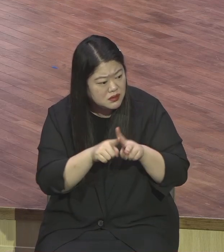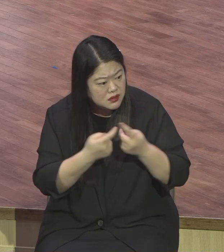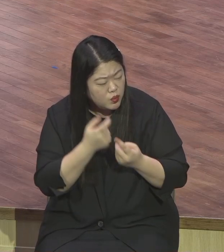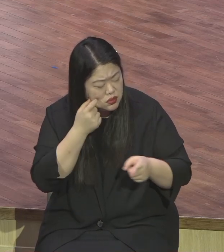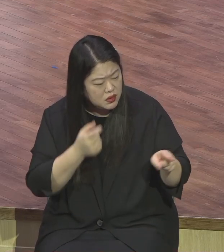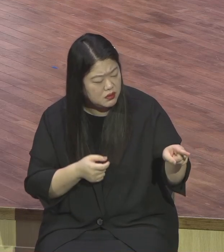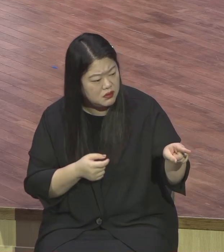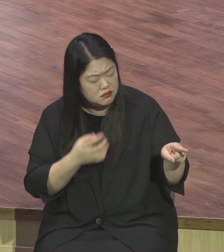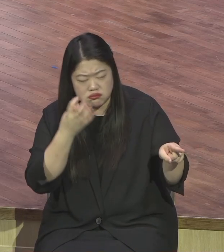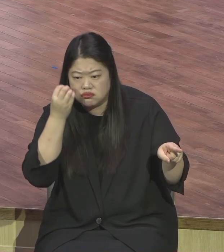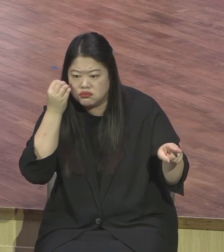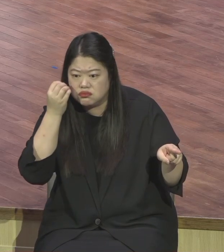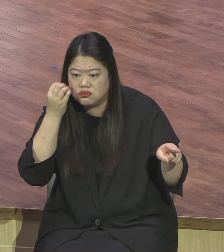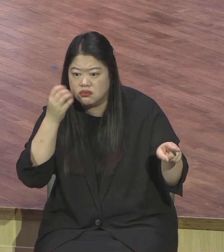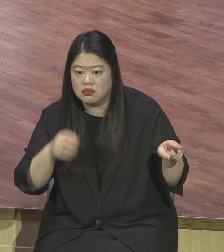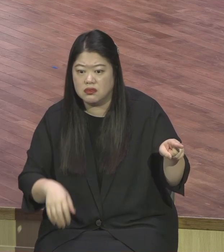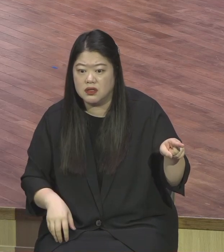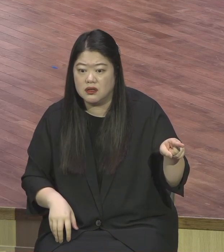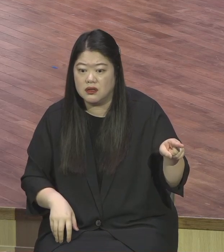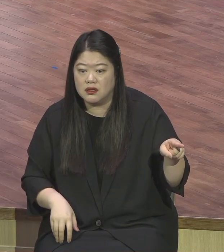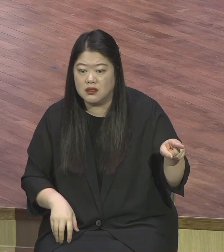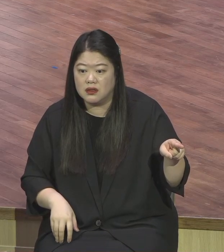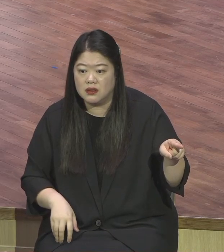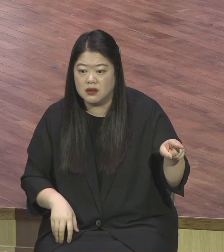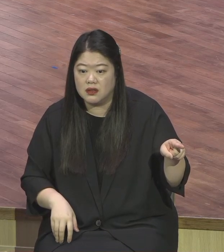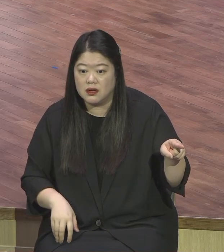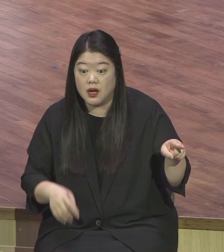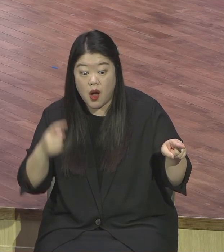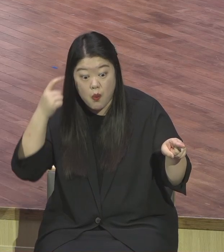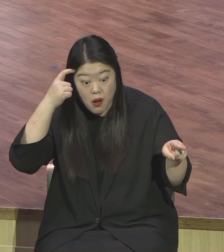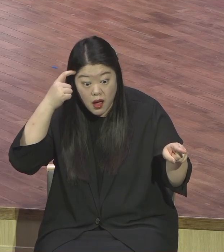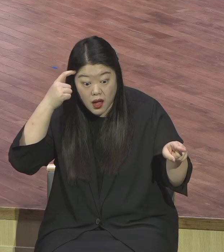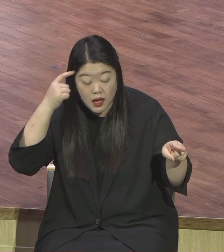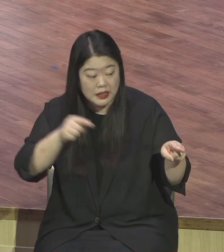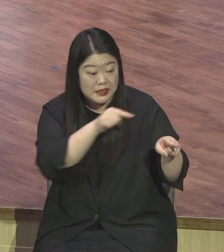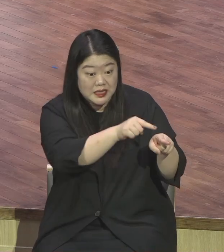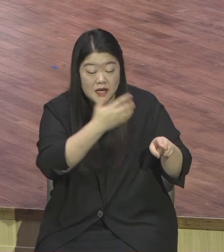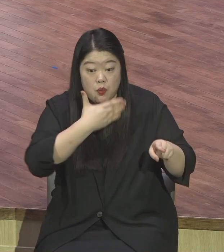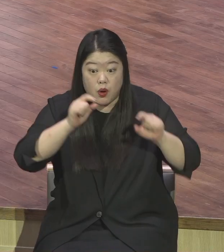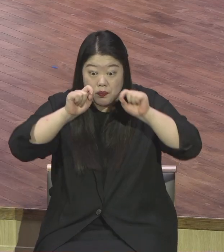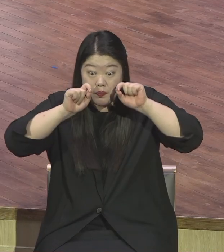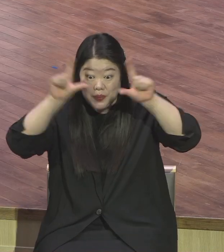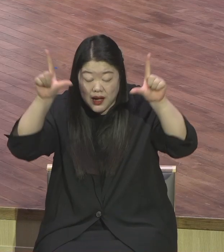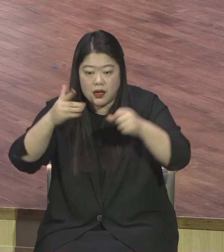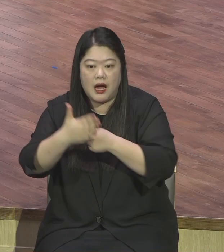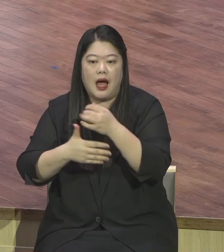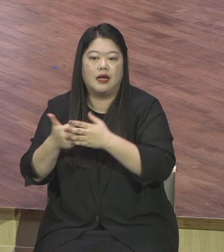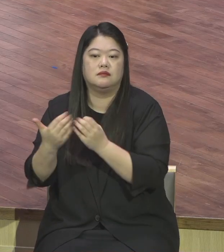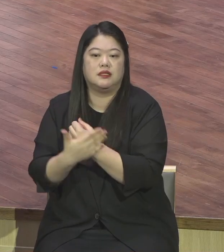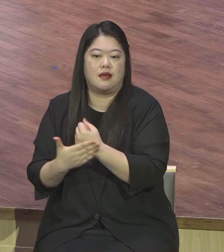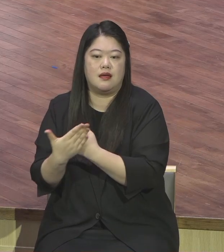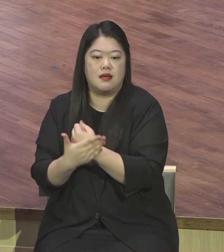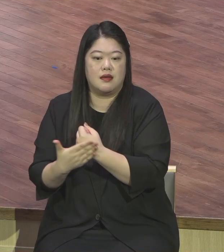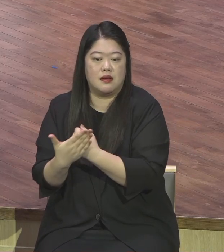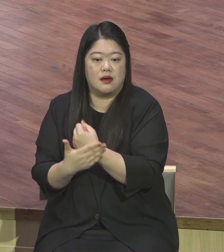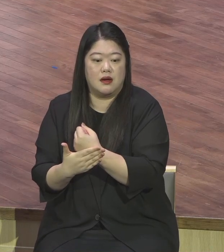하나님께서 개개인적으로 신비의 커튼을 열어 보여주지 않으면 믿을 수가 없어요.